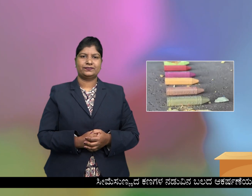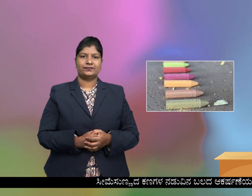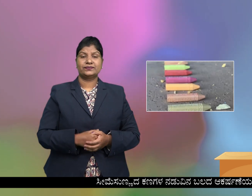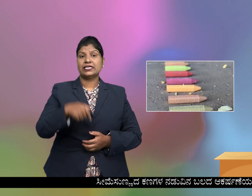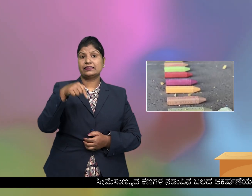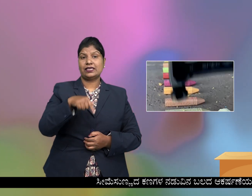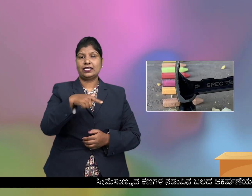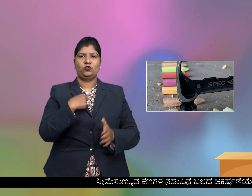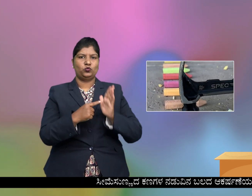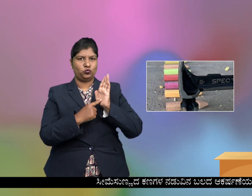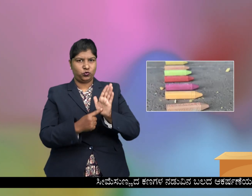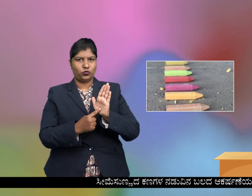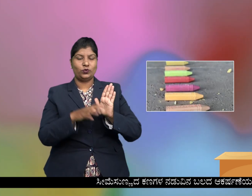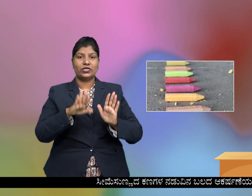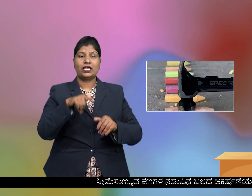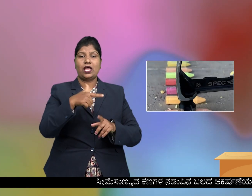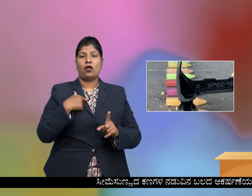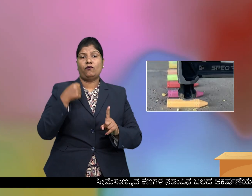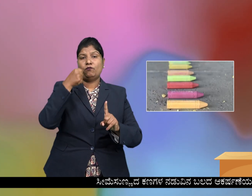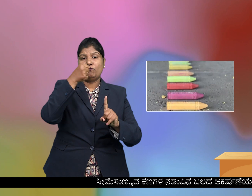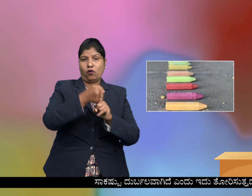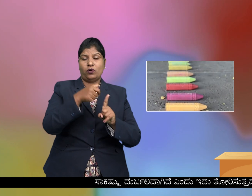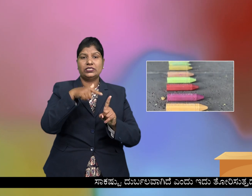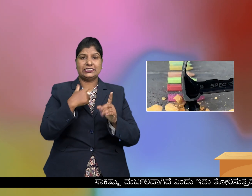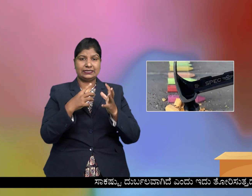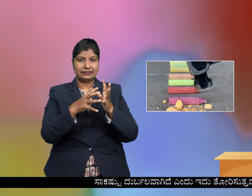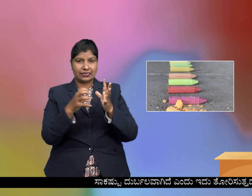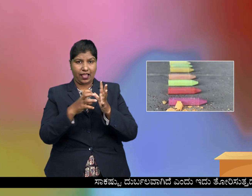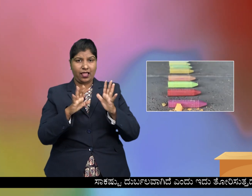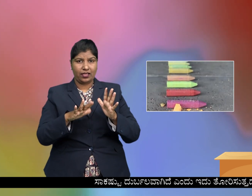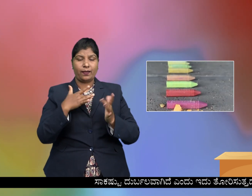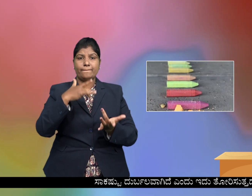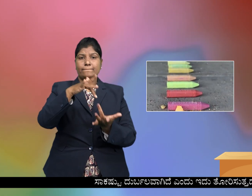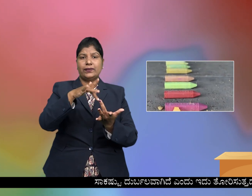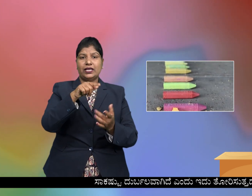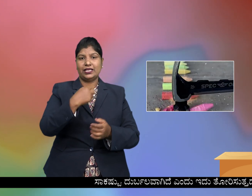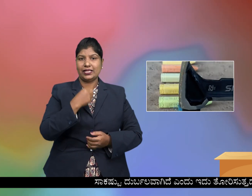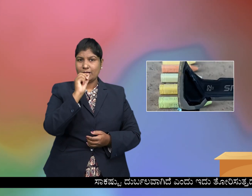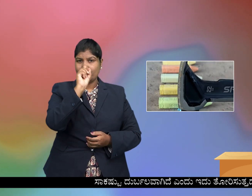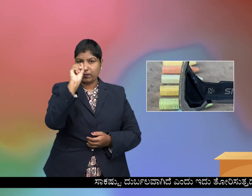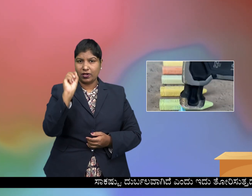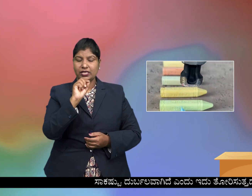ಸೀಮೆ ಸುಣ್ಣದ ಕಣಗಳ ನಡುವಿನ ಬಲದ ಆಕರ್ಷಣೆಯು ಸಾಕಷ್ಟು ದುರ್ಬಲವಾಗಿದೆ ಎಂದು ಇದು ತೋರಿಸುತ್ತದೆ.